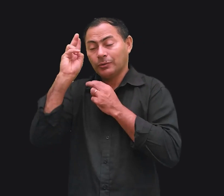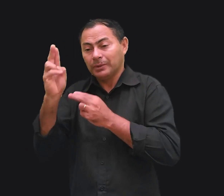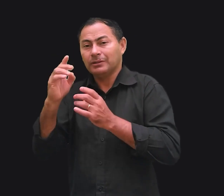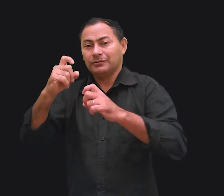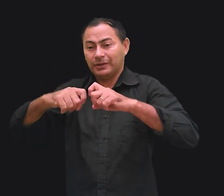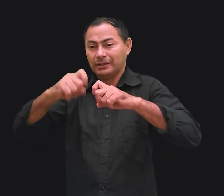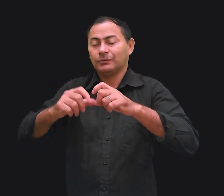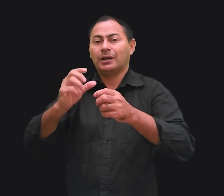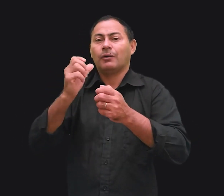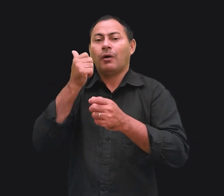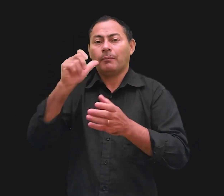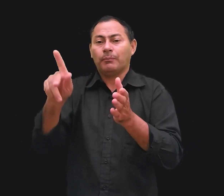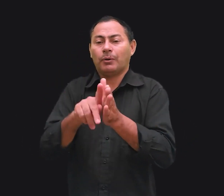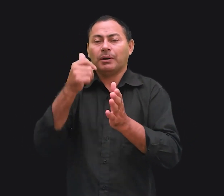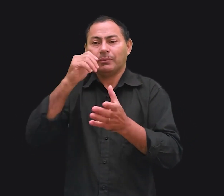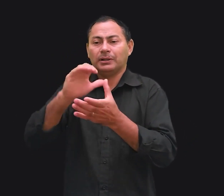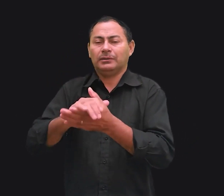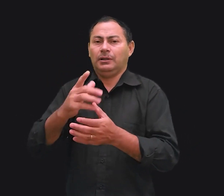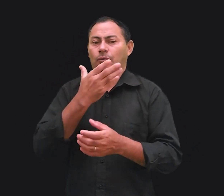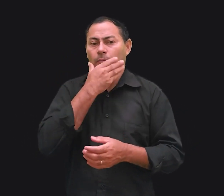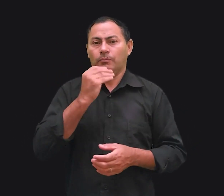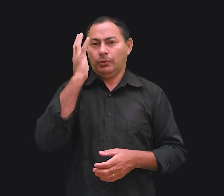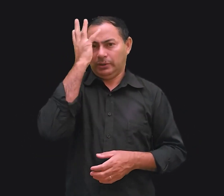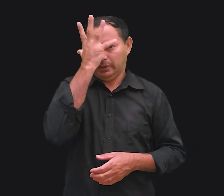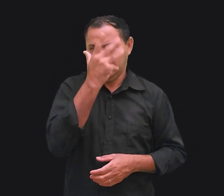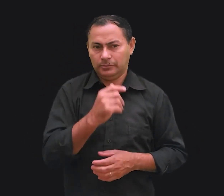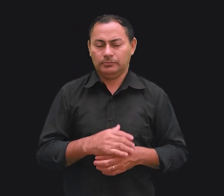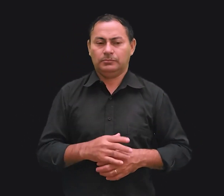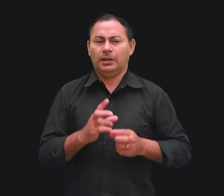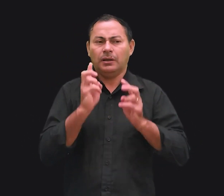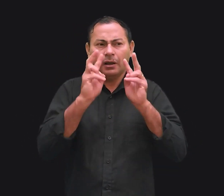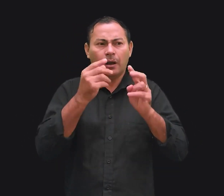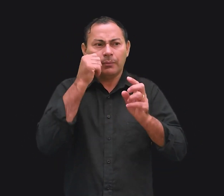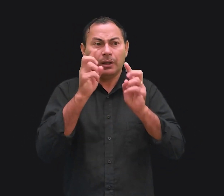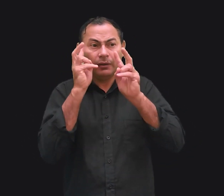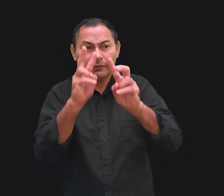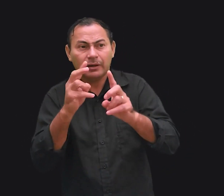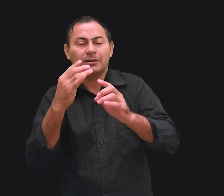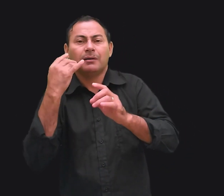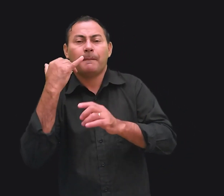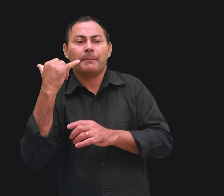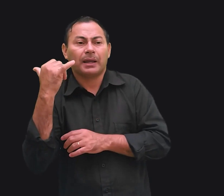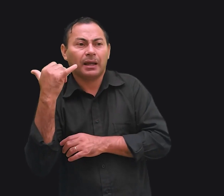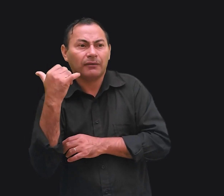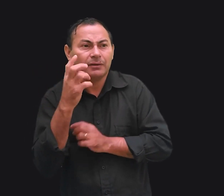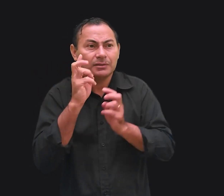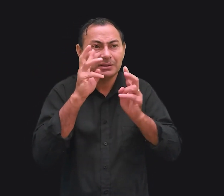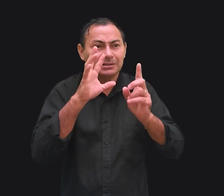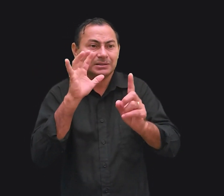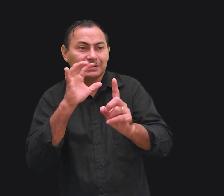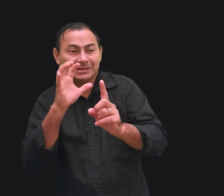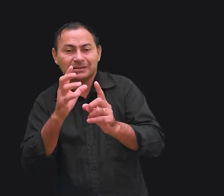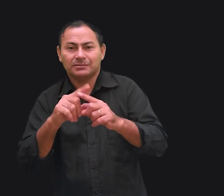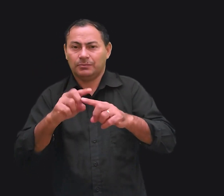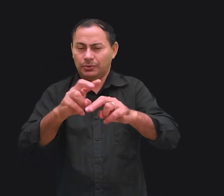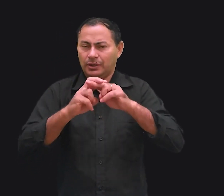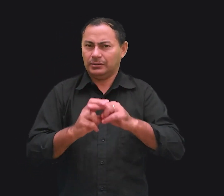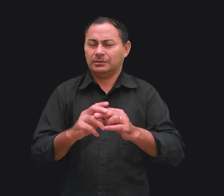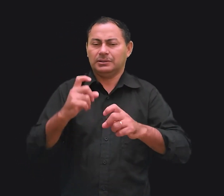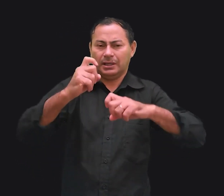Que péssima reputação. Ele era um homem bonito e uma vez disse que muitas mulheres o paqueravam. Sabe, não foi por causa